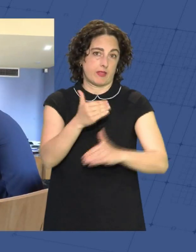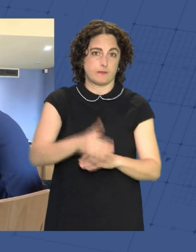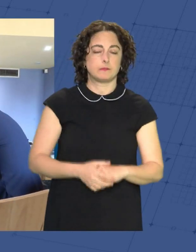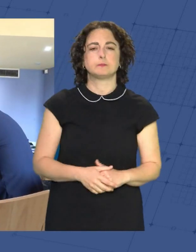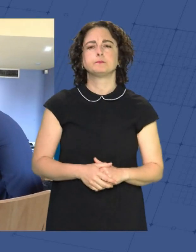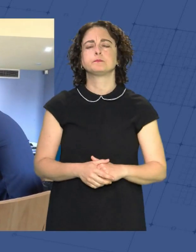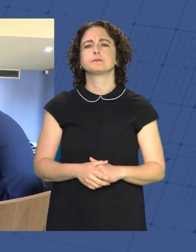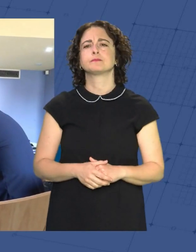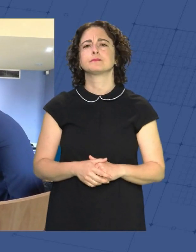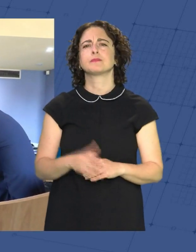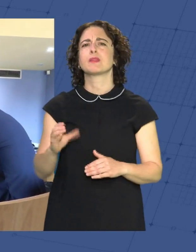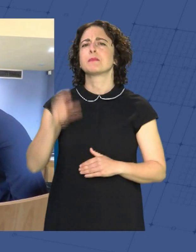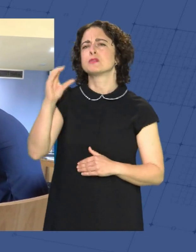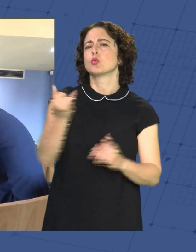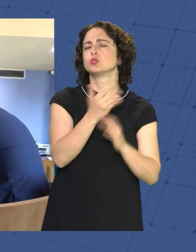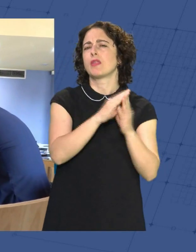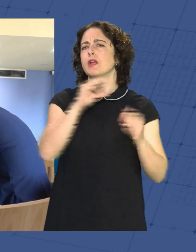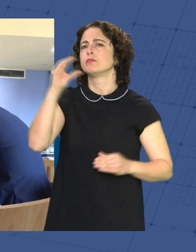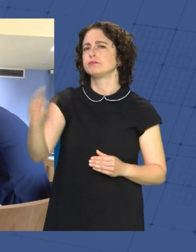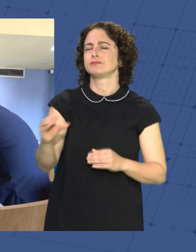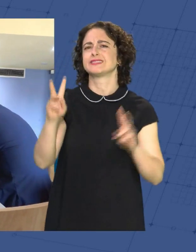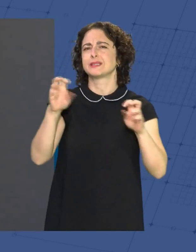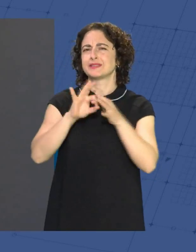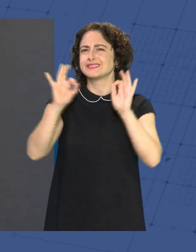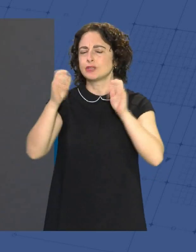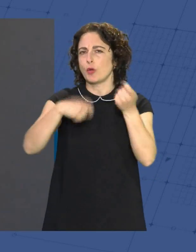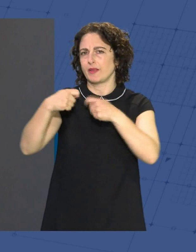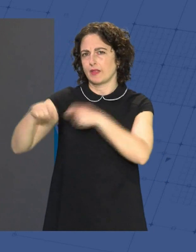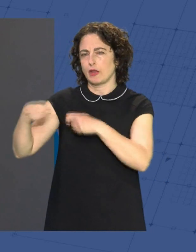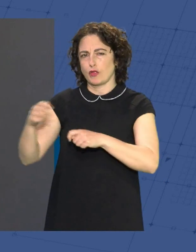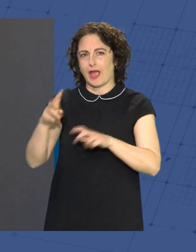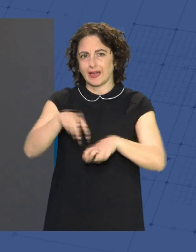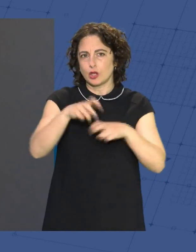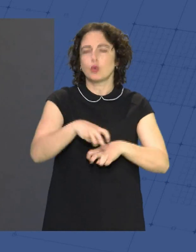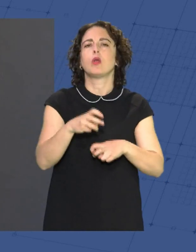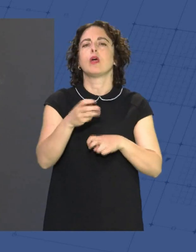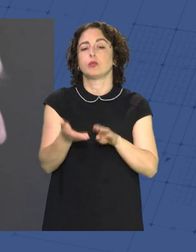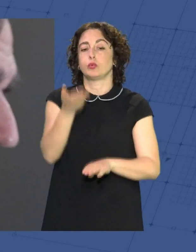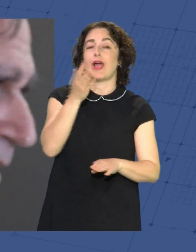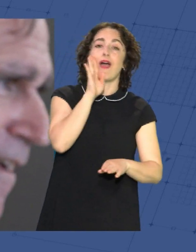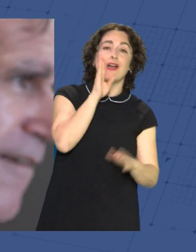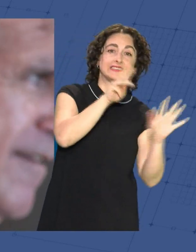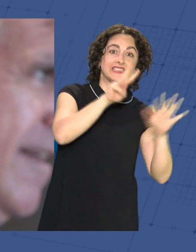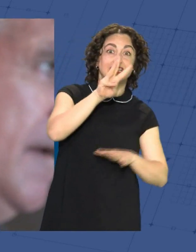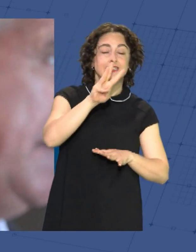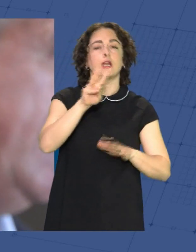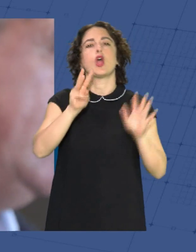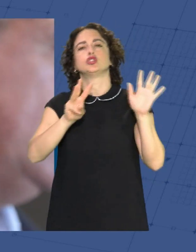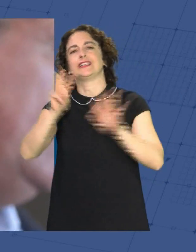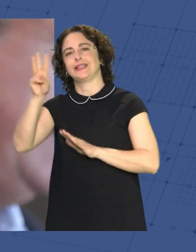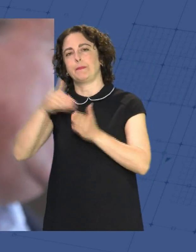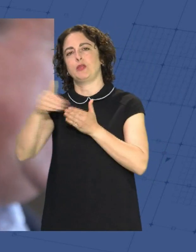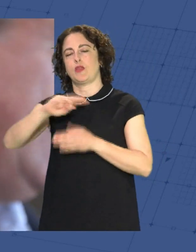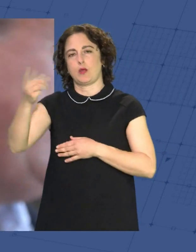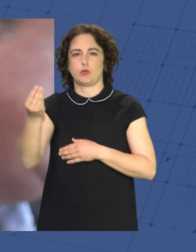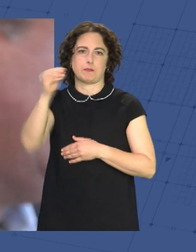La inversión que la Junta de Andalucía realiza en materia de comercialización agrícola se elevará de 73 a 83 millones de euros.